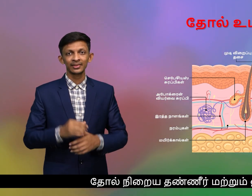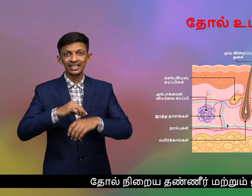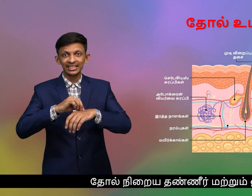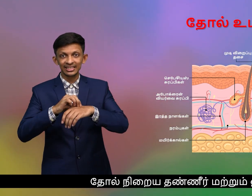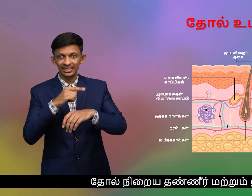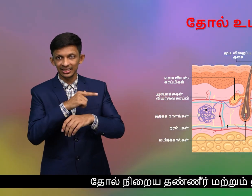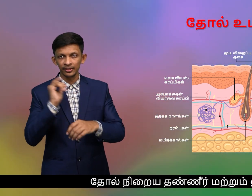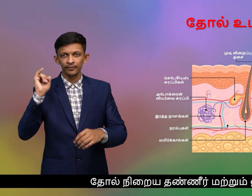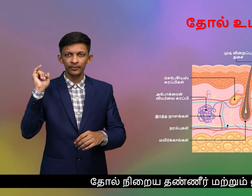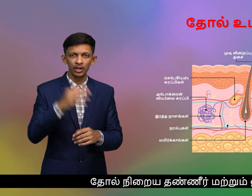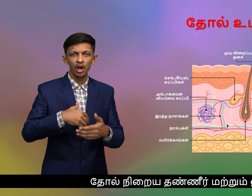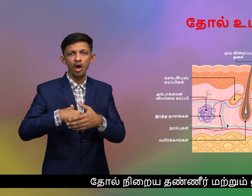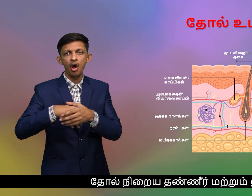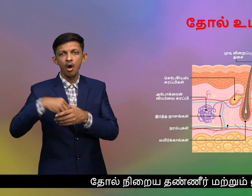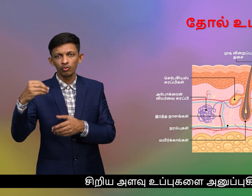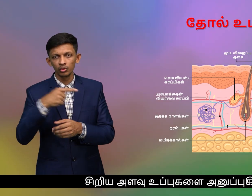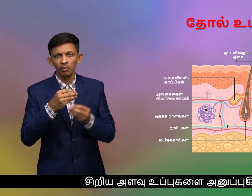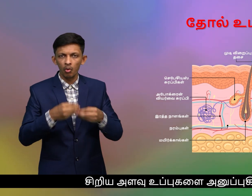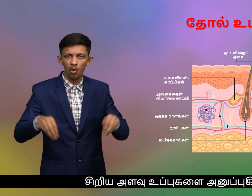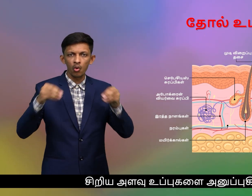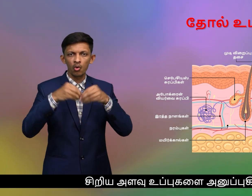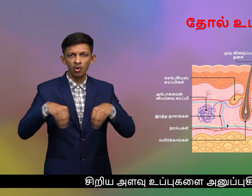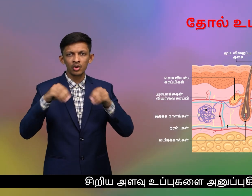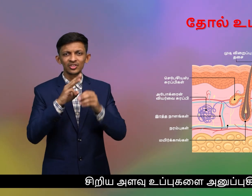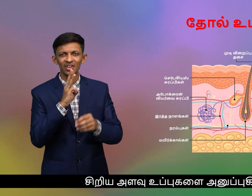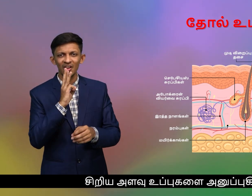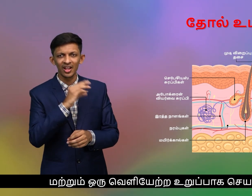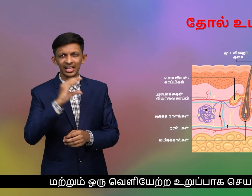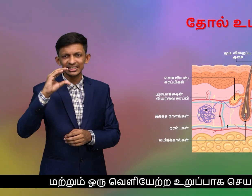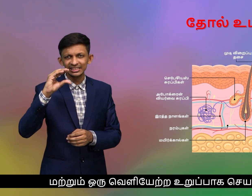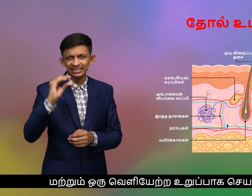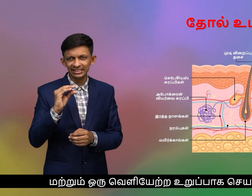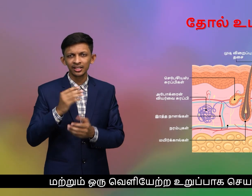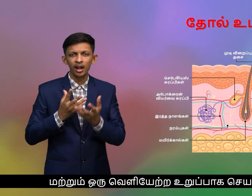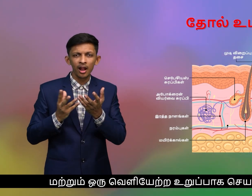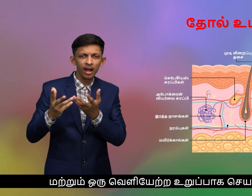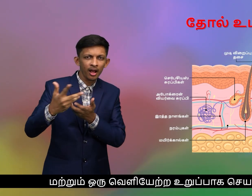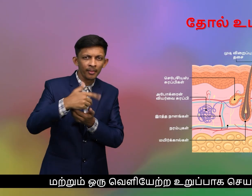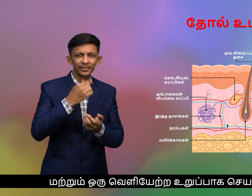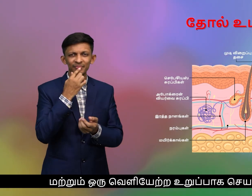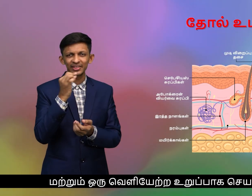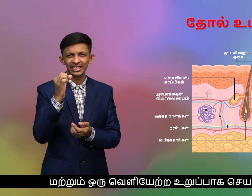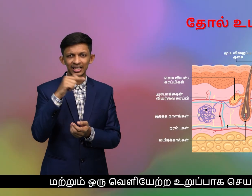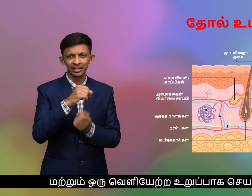தோல் நிறைய தண்ணீர் மற்றும் ஒரு சிறிய அளவு உப்புகளை அனுப்புகிறது மற்றும் ஒரு வெளியேற்ற உறுப்பாக